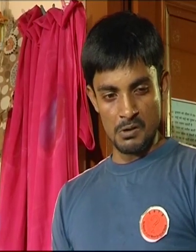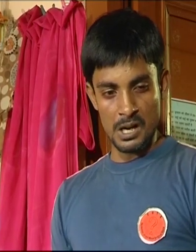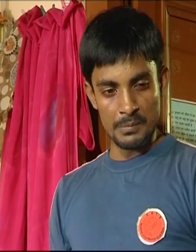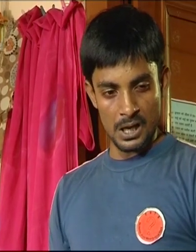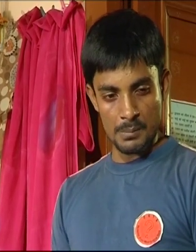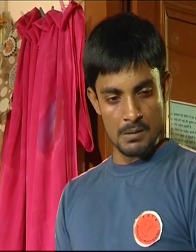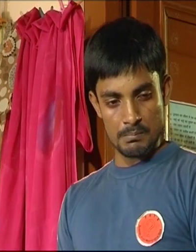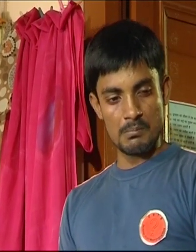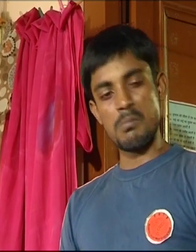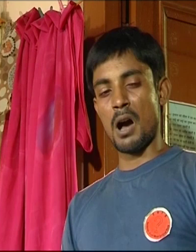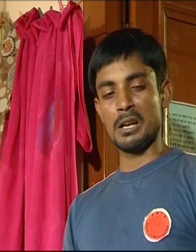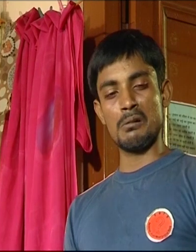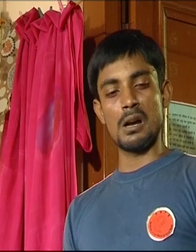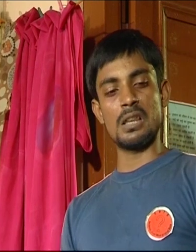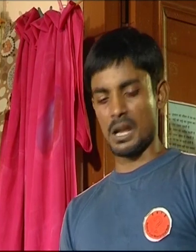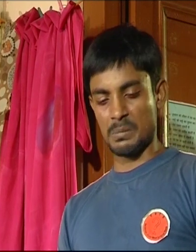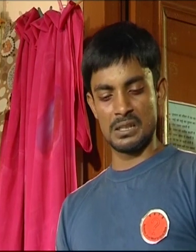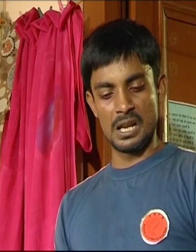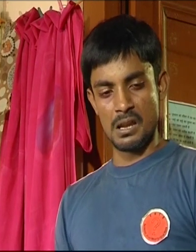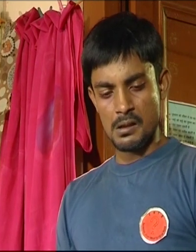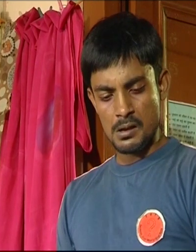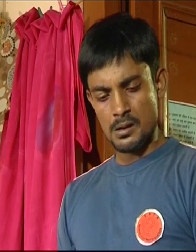मुझे अपने घर में बाहरी लोगों का दखल पसंद नहीं।